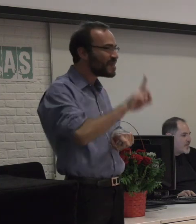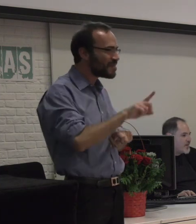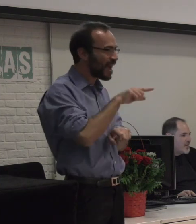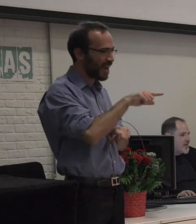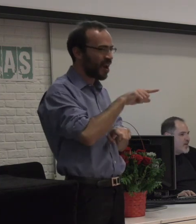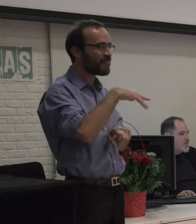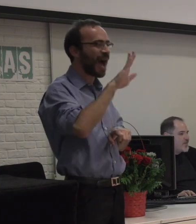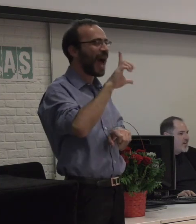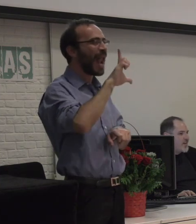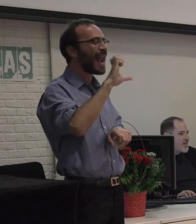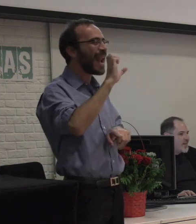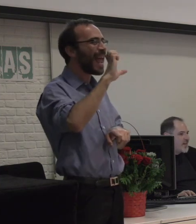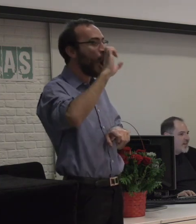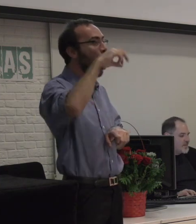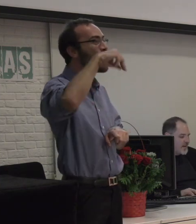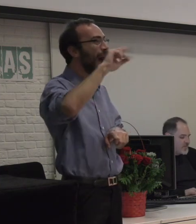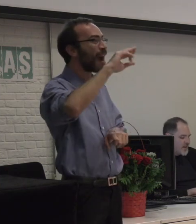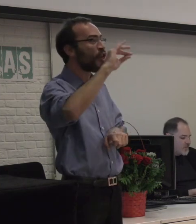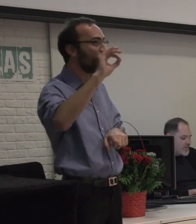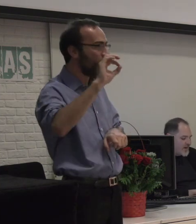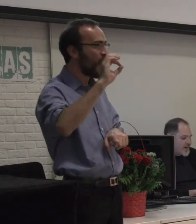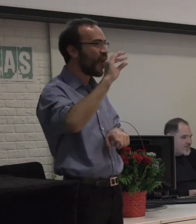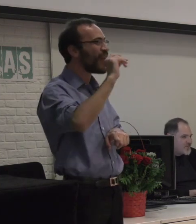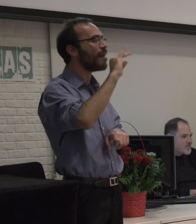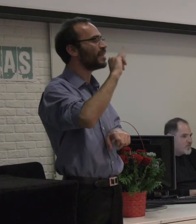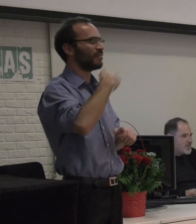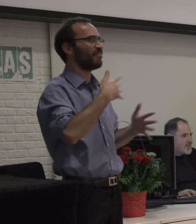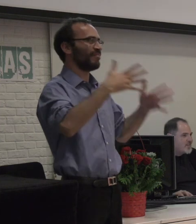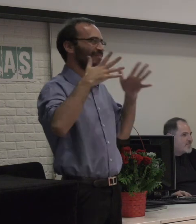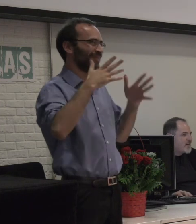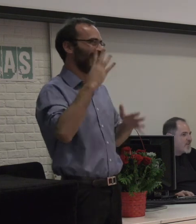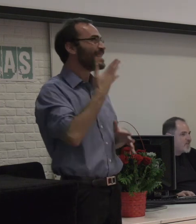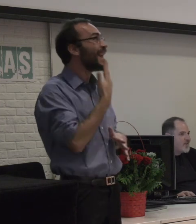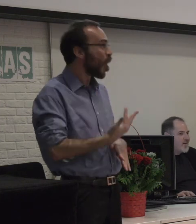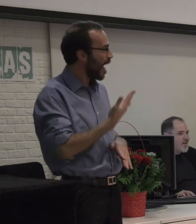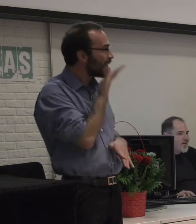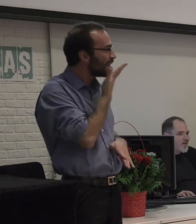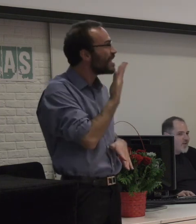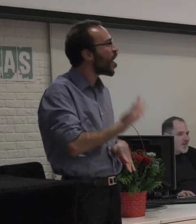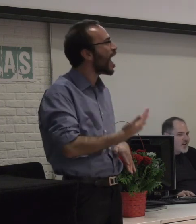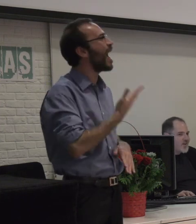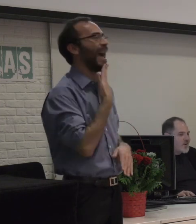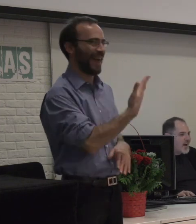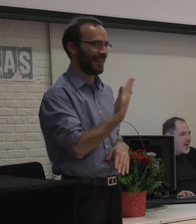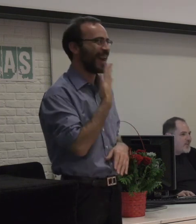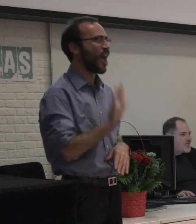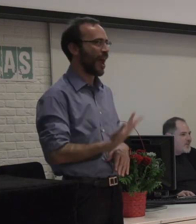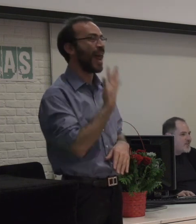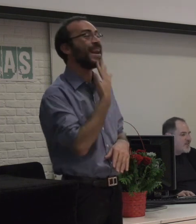Madrid, porque, digamos, de alguna manera me siento muy identificado con el genio florentino,